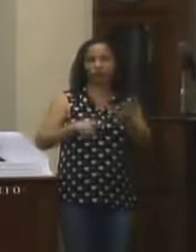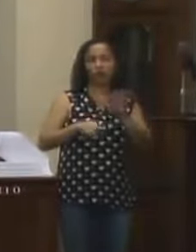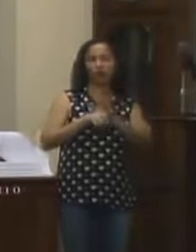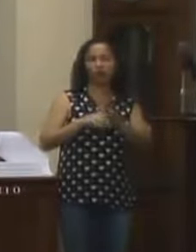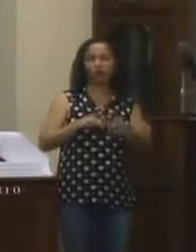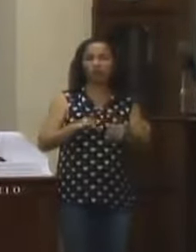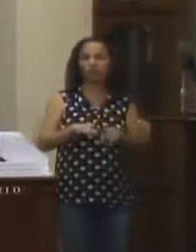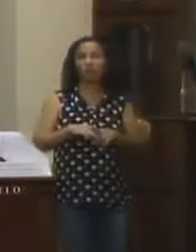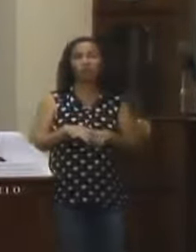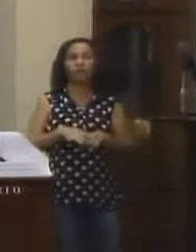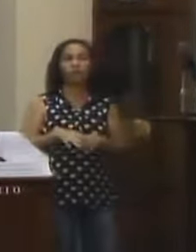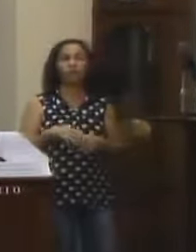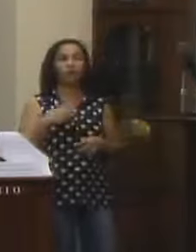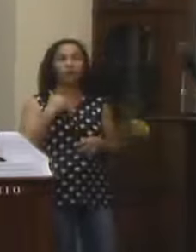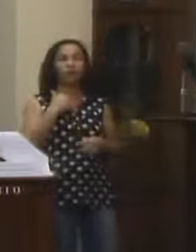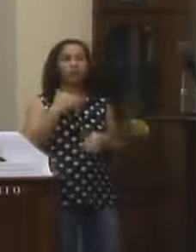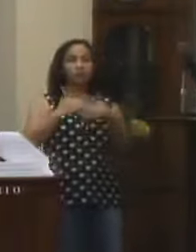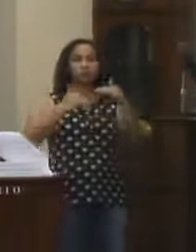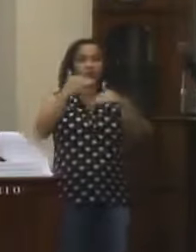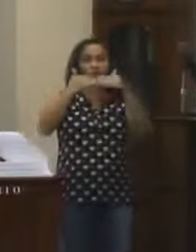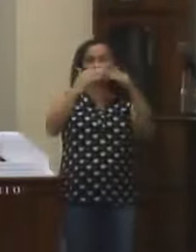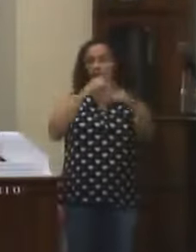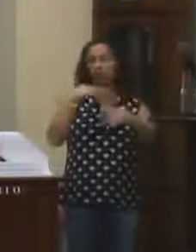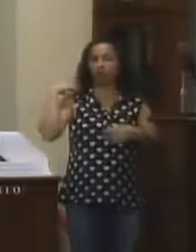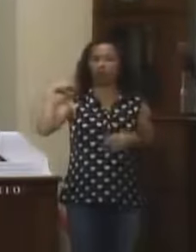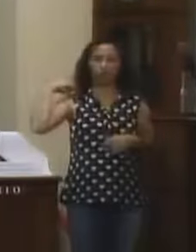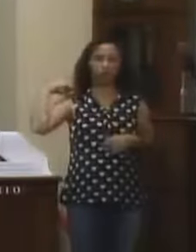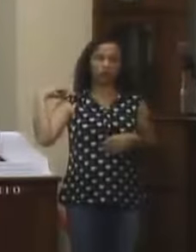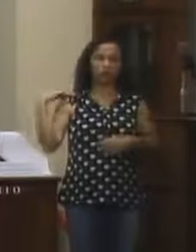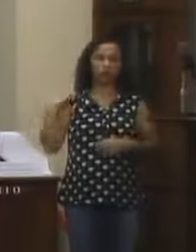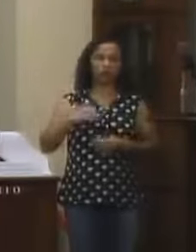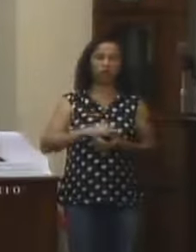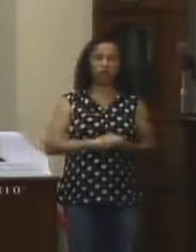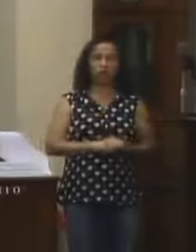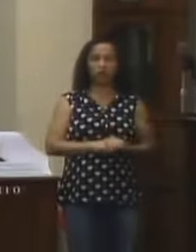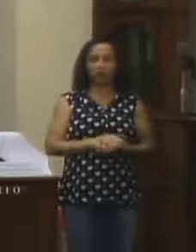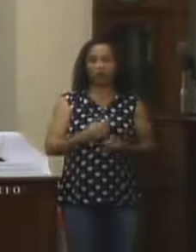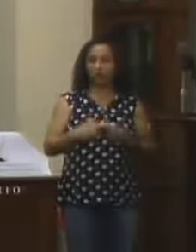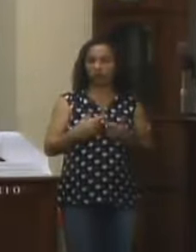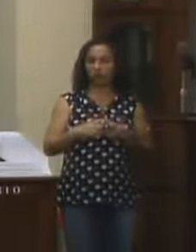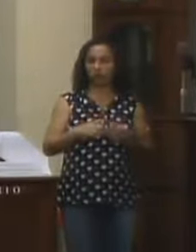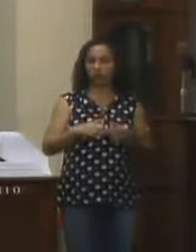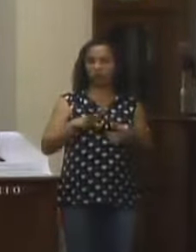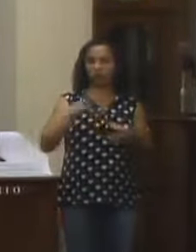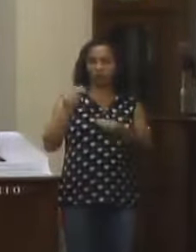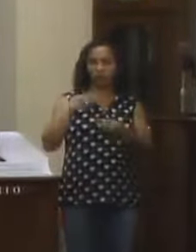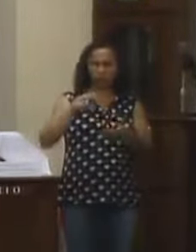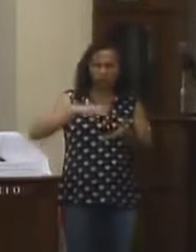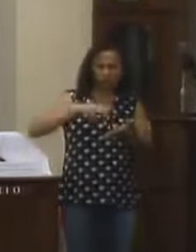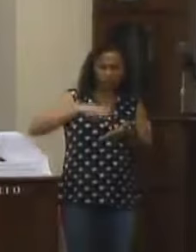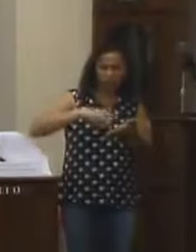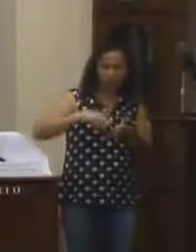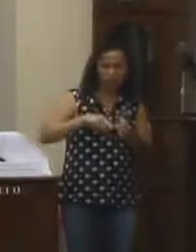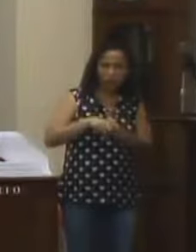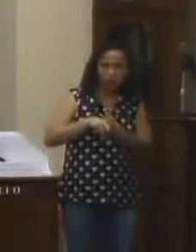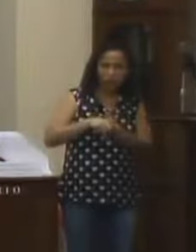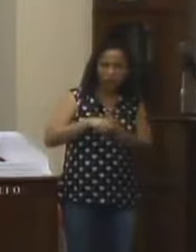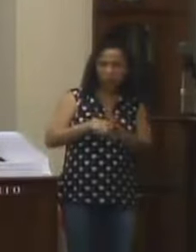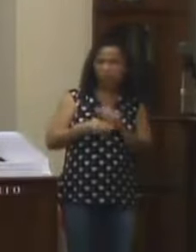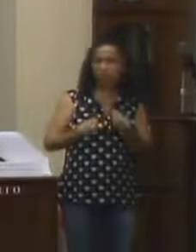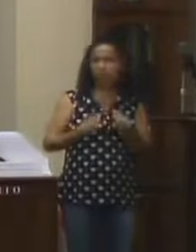meramente autorizativo, não pode o Legislativo, sob o argumento de lei autorizativa, dispor sobre matéria compreendida na esfera de atuação privativa reservada ao